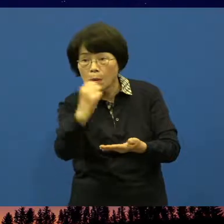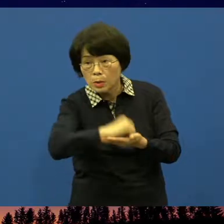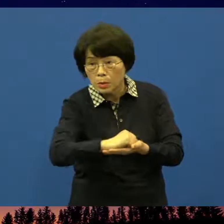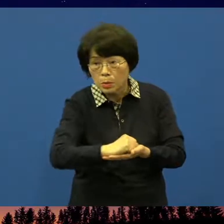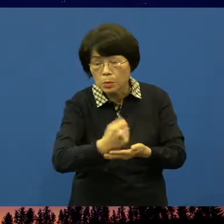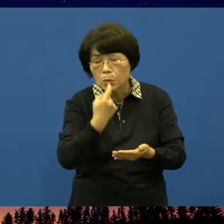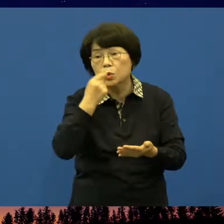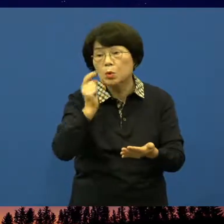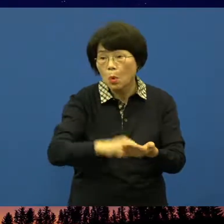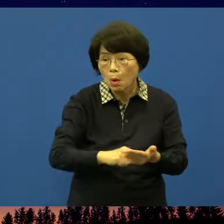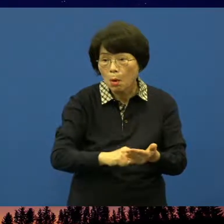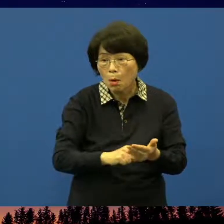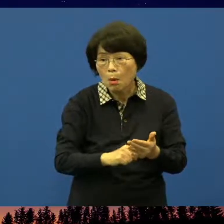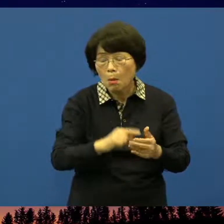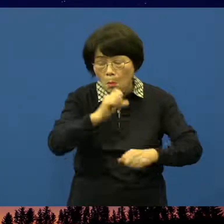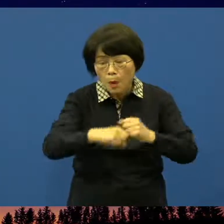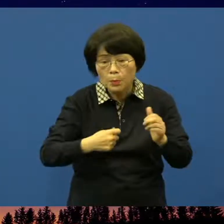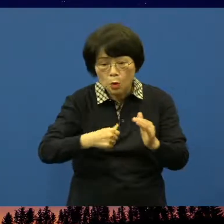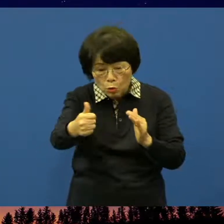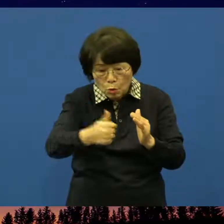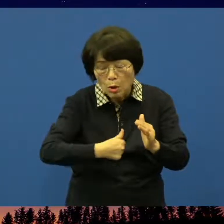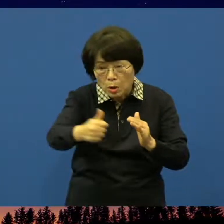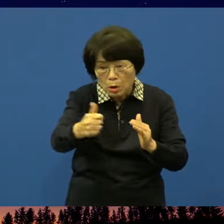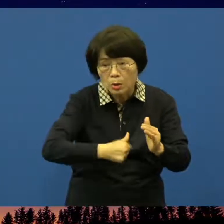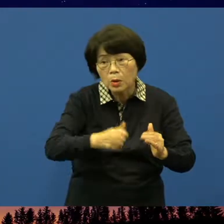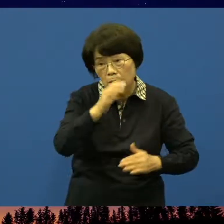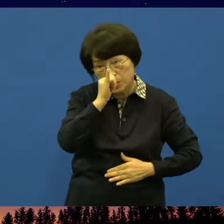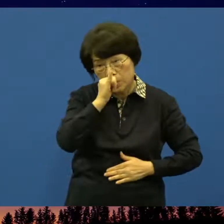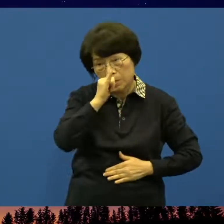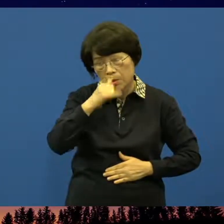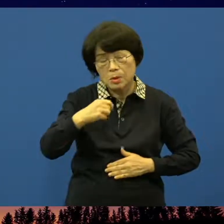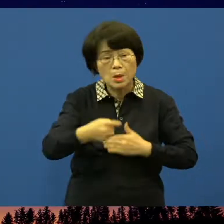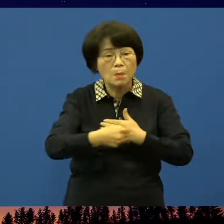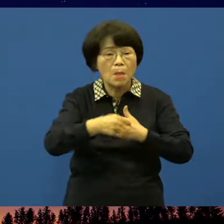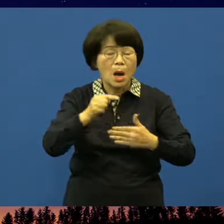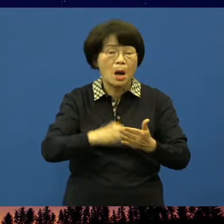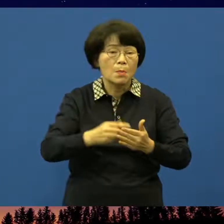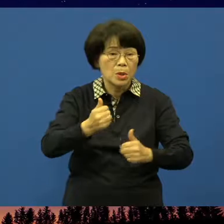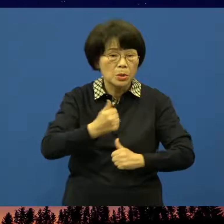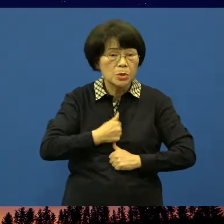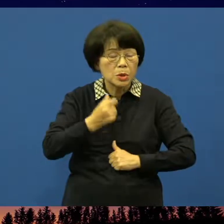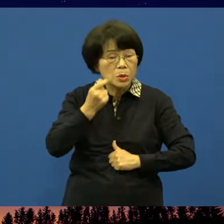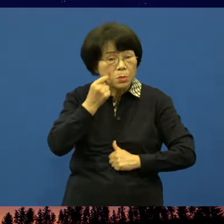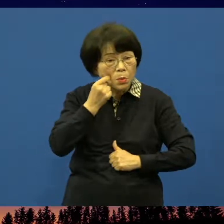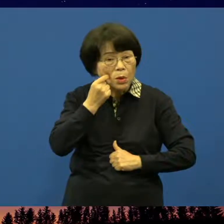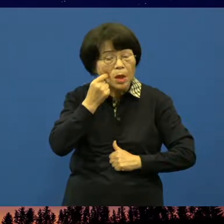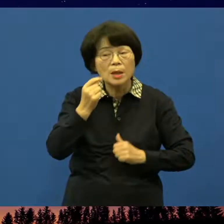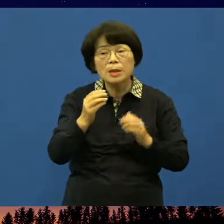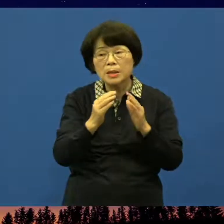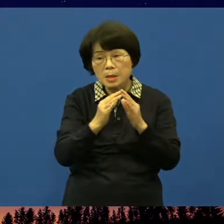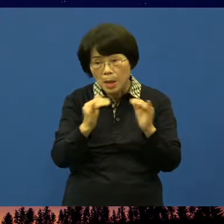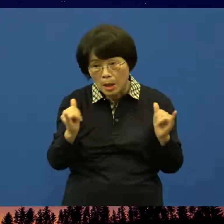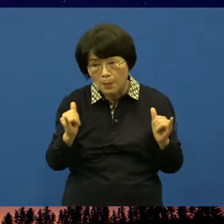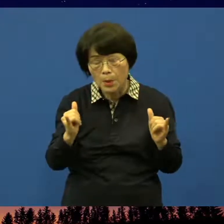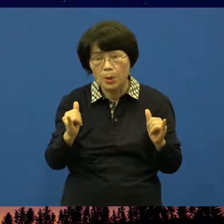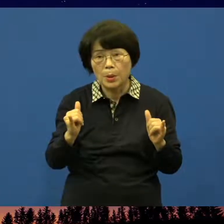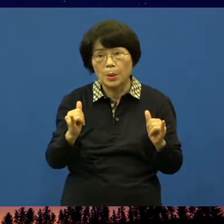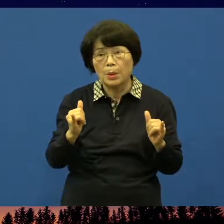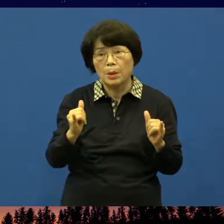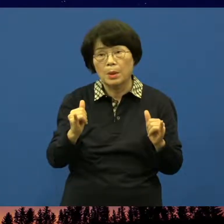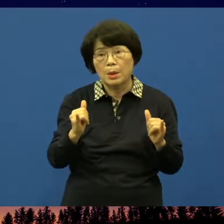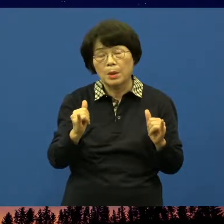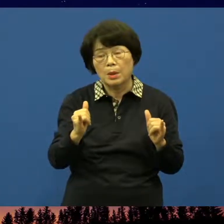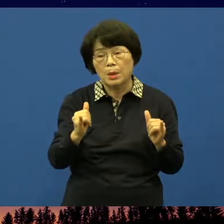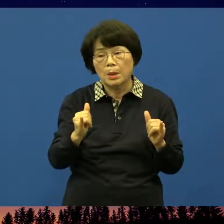없으니까 저기 왔다 갔다 자기 마음대로 하는 거예요. 자기 마음을 제어하지 않는, 컨트롤하지 않는 사람들, 그런